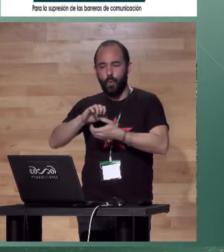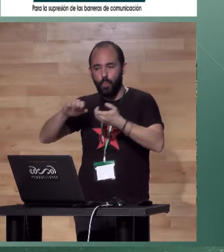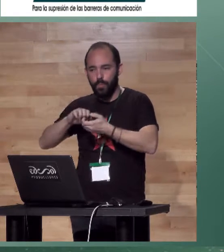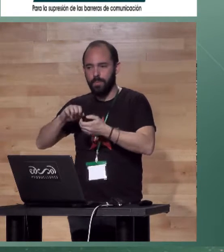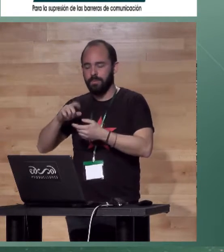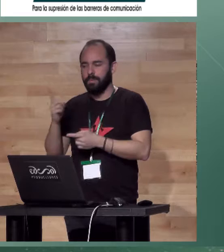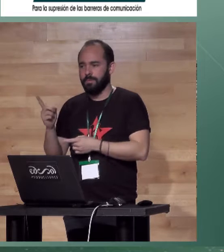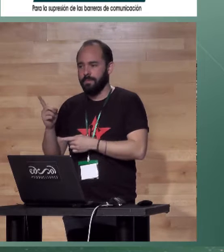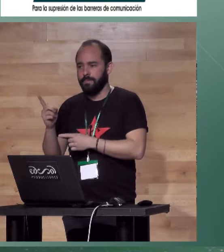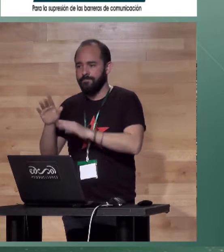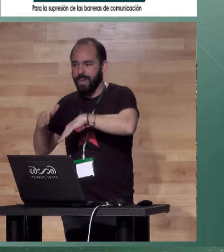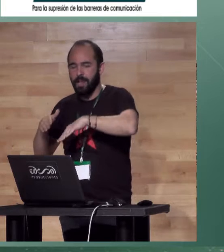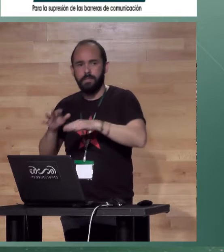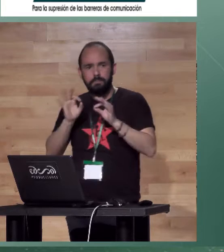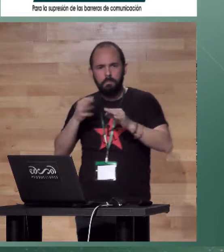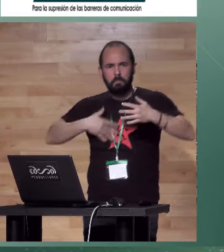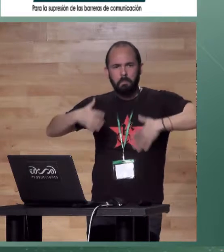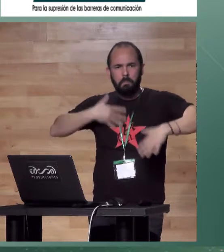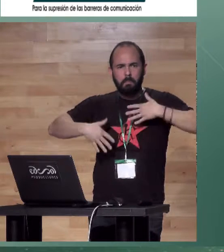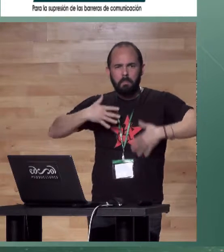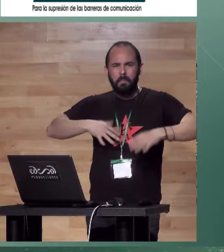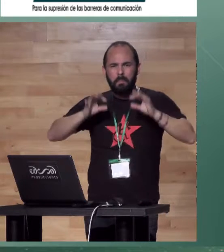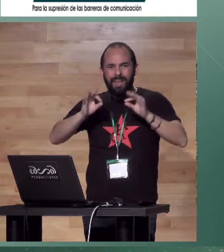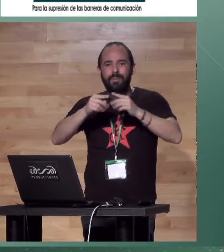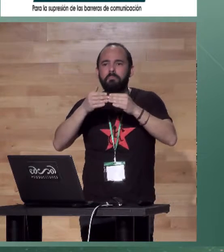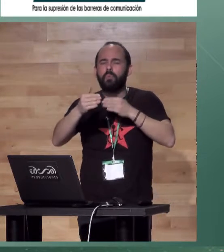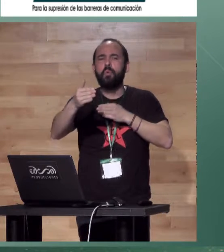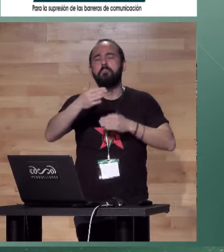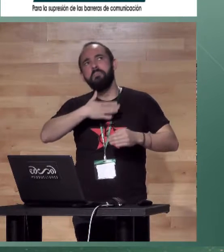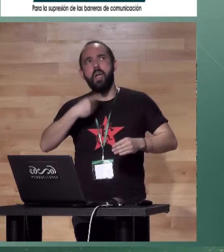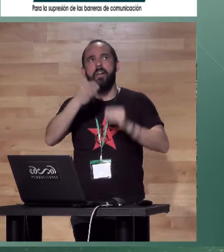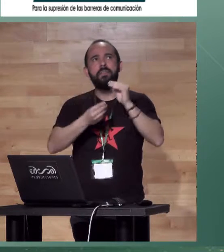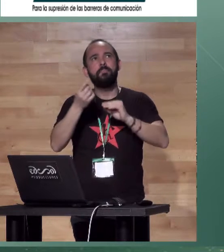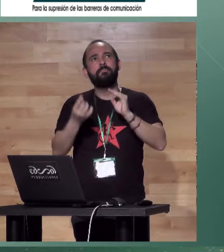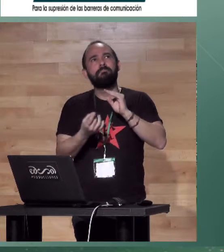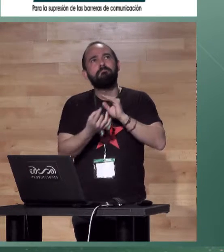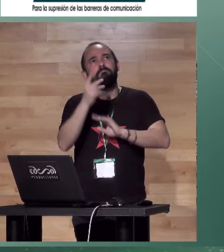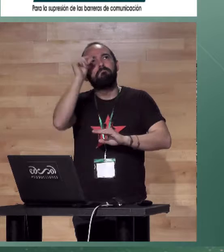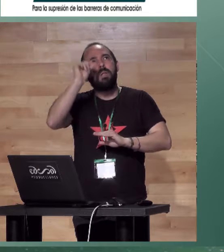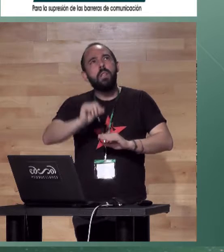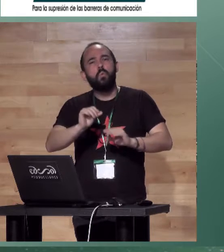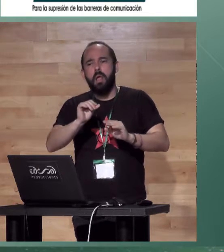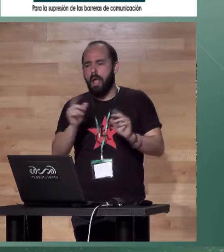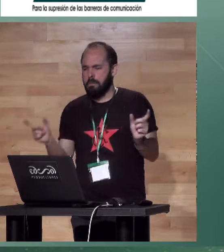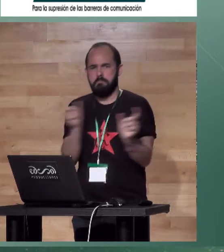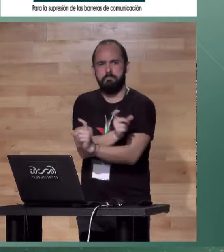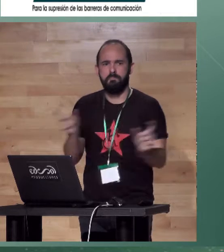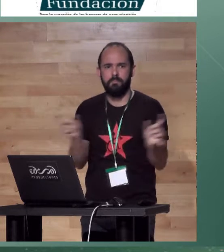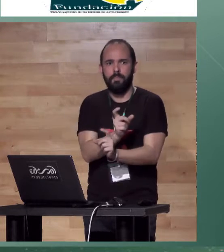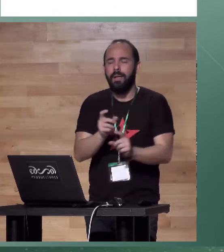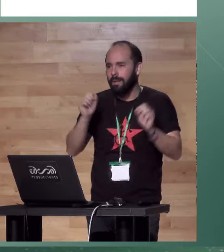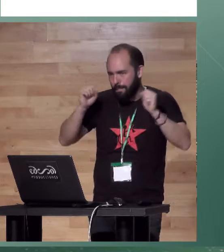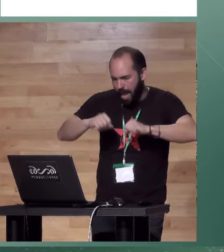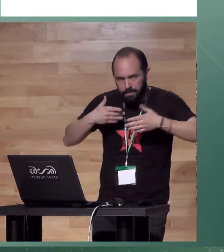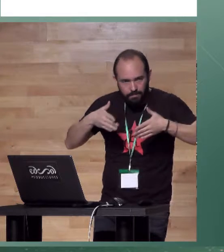orden. Puedes empezar por el nudo o dejar el nudo al final. O hacer, por ejemplo, una